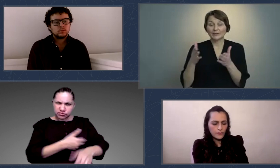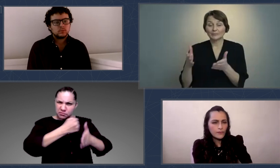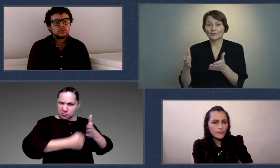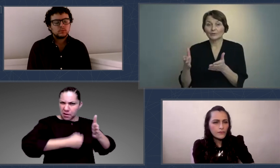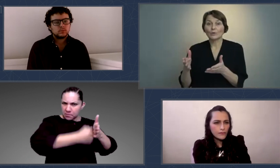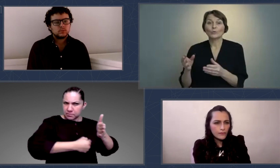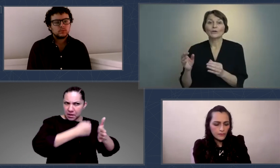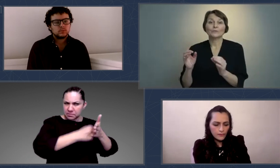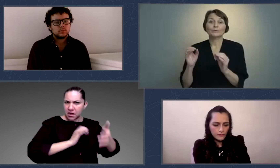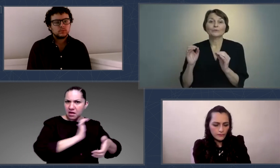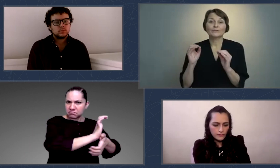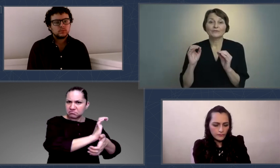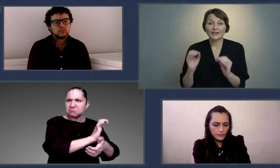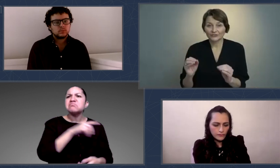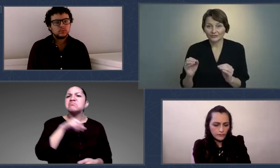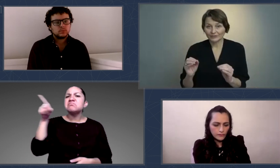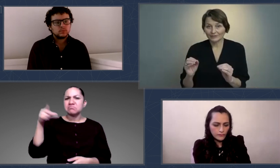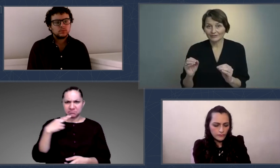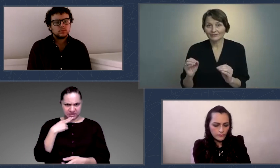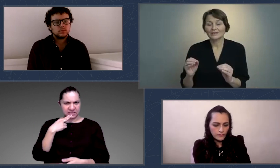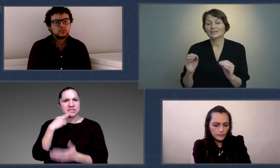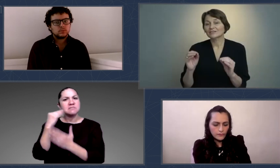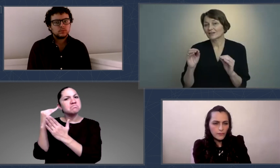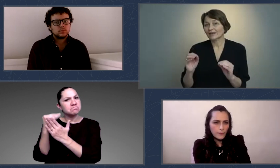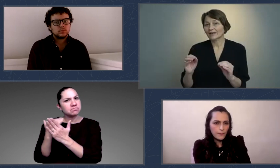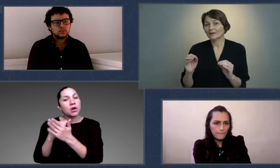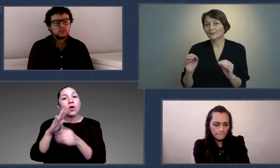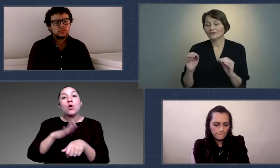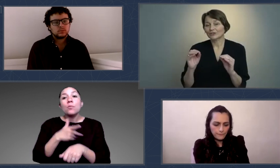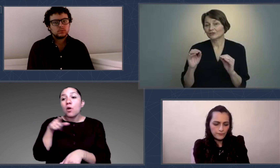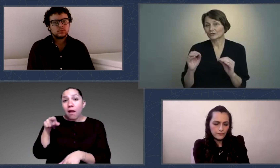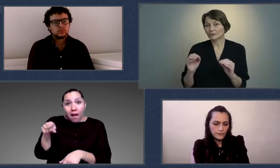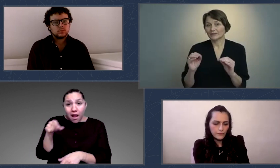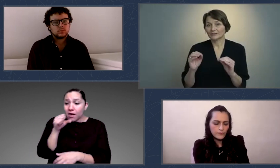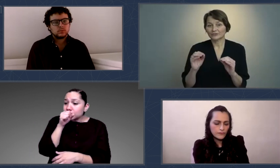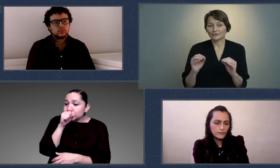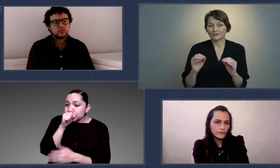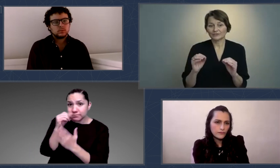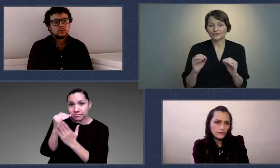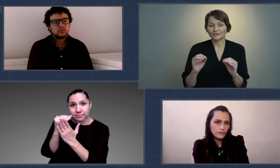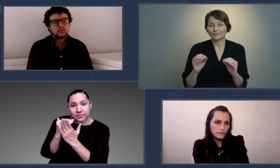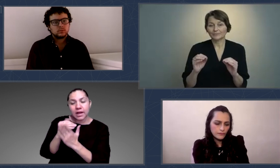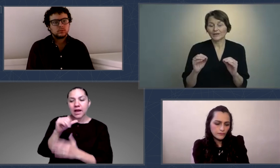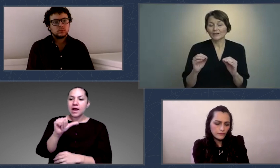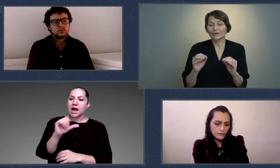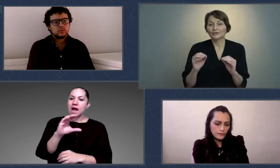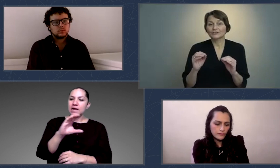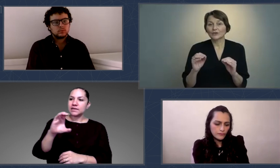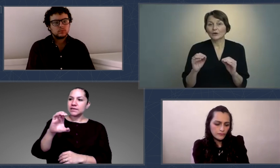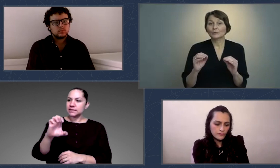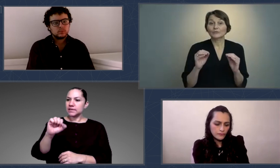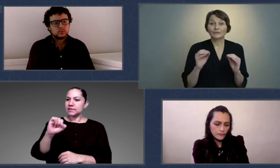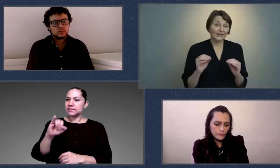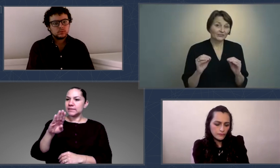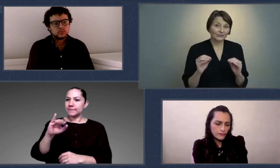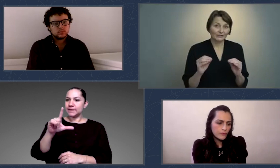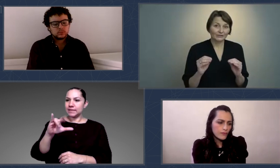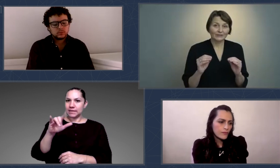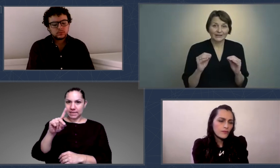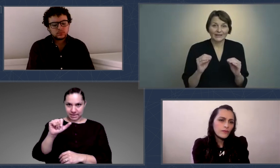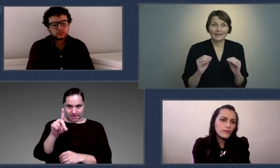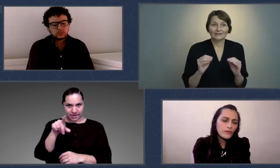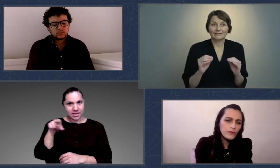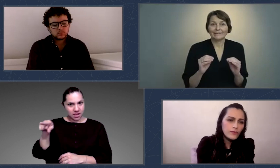que habla acerca de And la accesibilidad especially the accessibility y en particular for deaf la people with